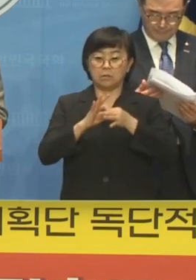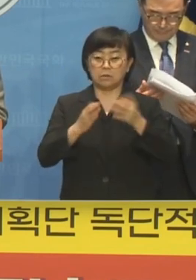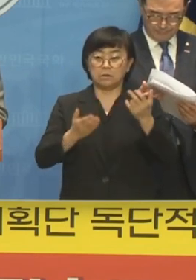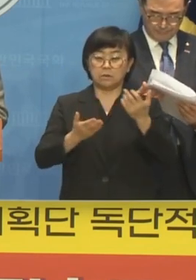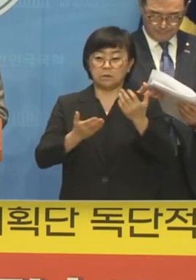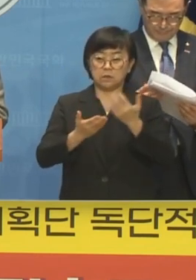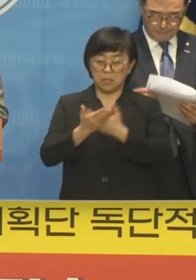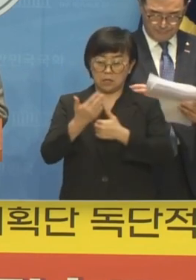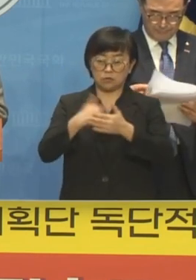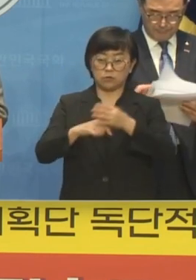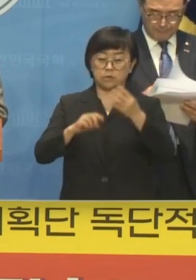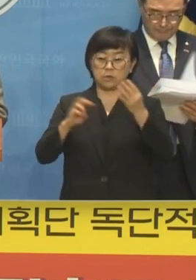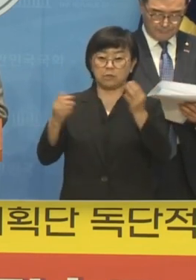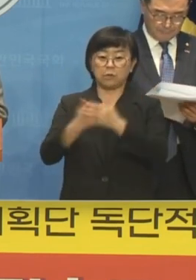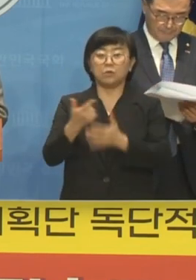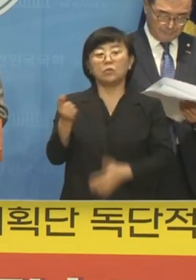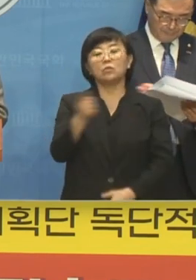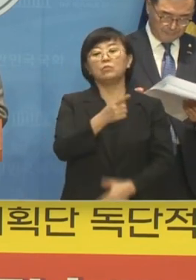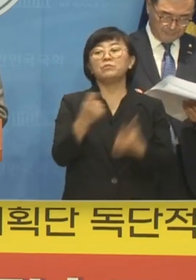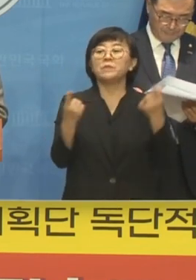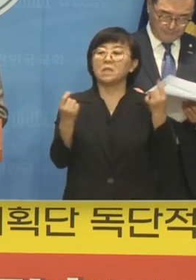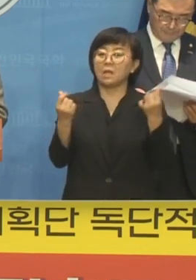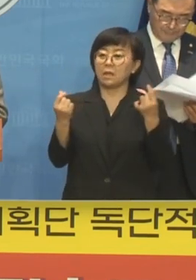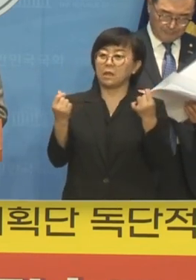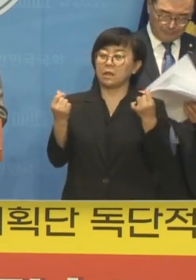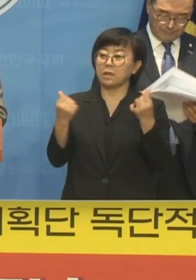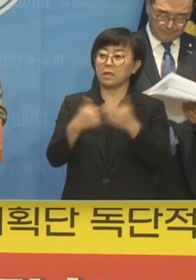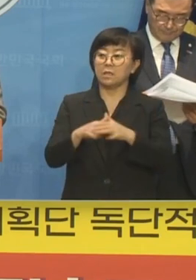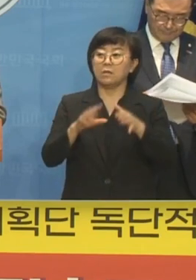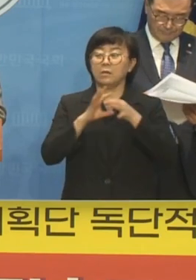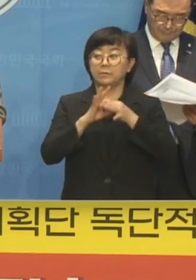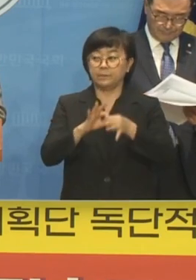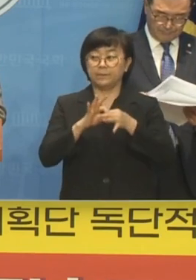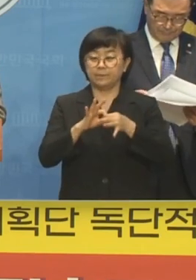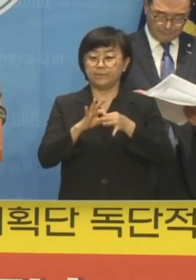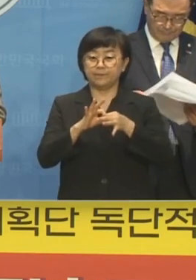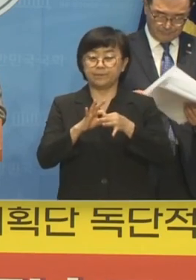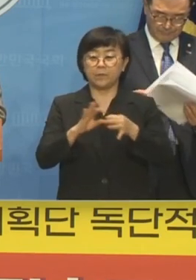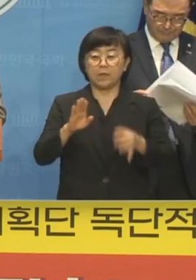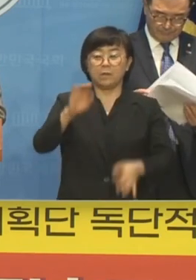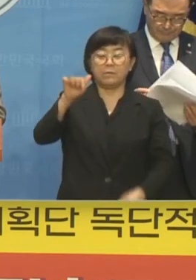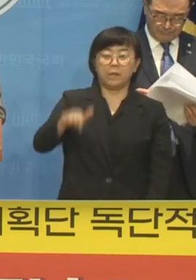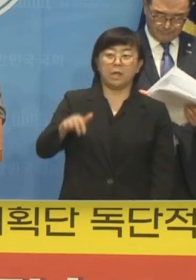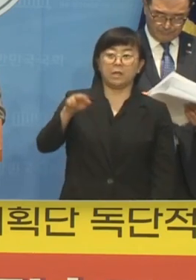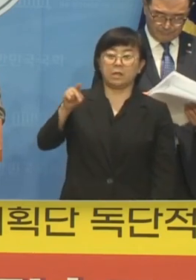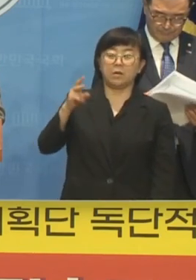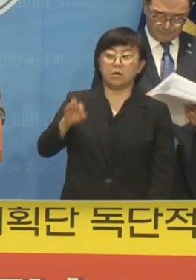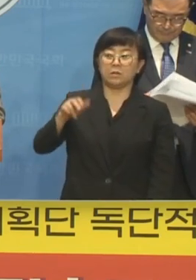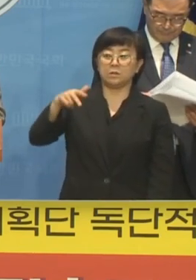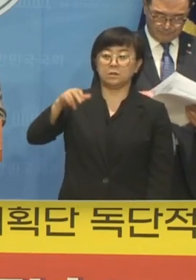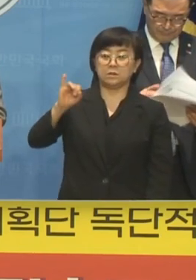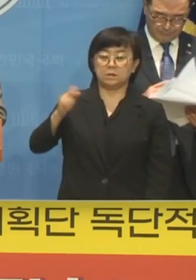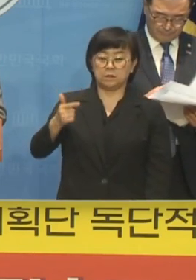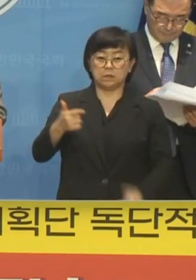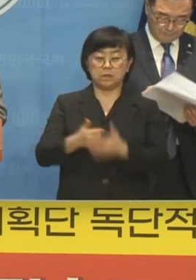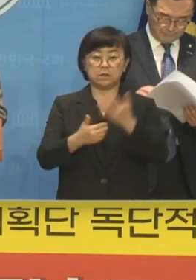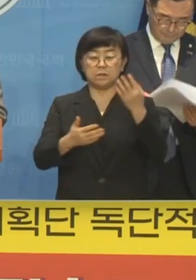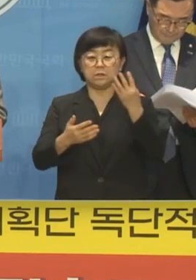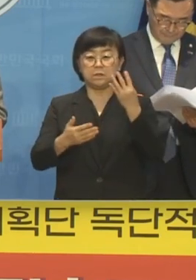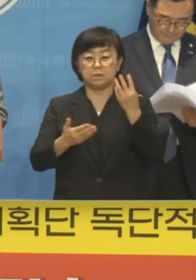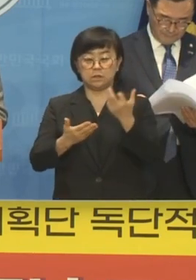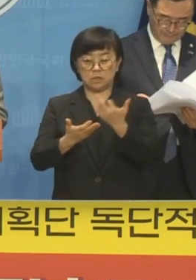4.3 사건은 동전의 양면 같은 일입니다. 이와 관련해서 백경진 제주 4.3